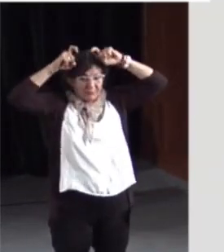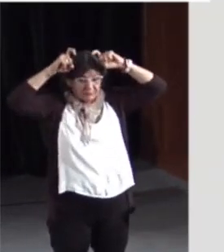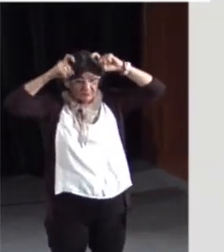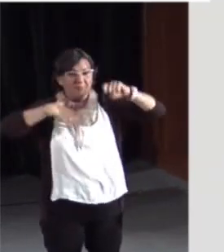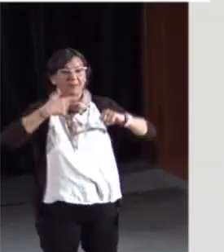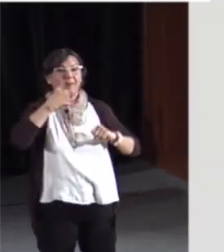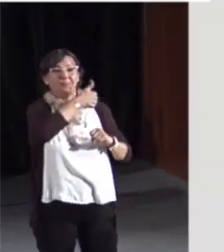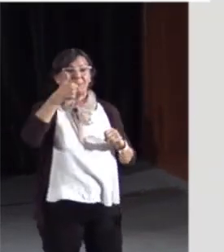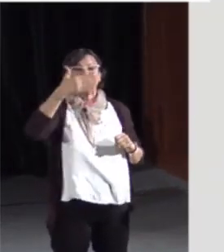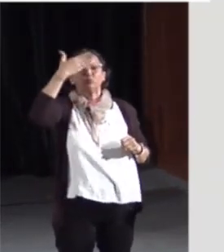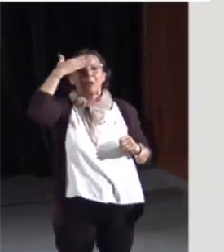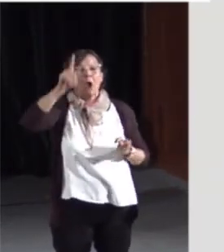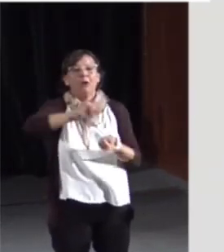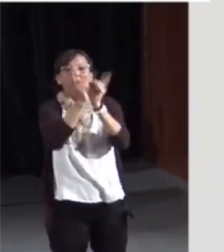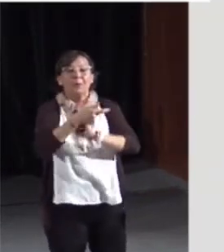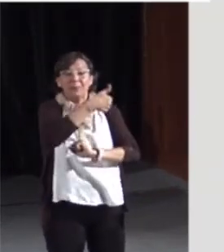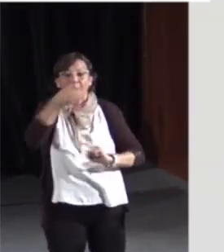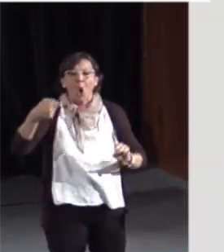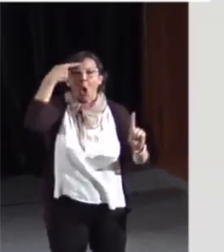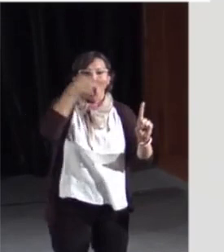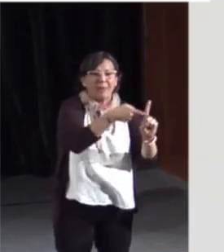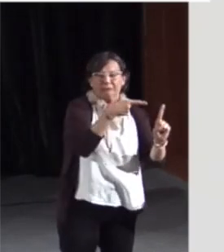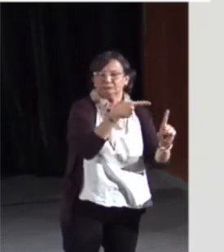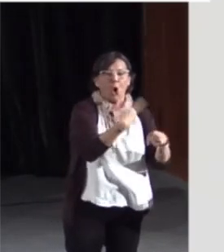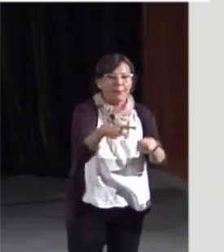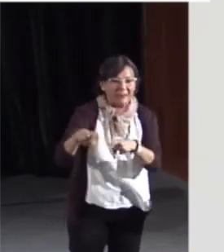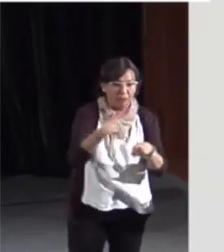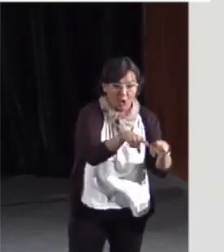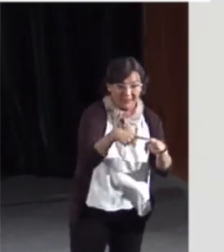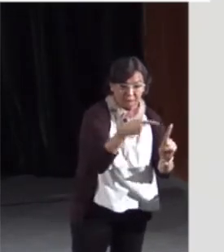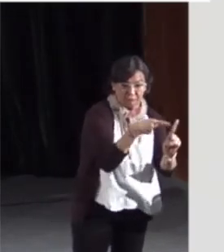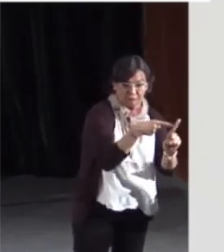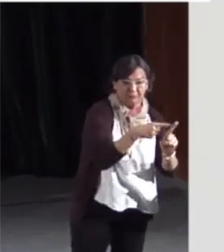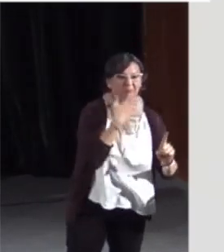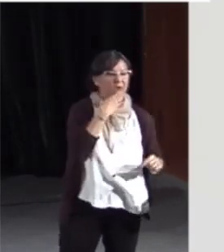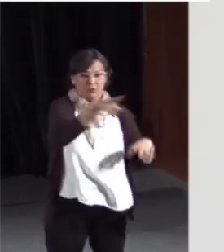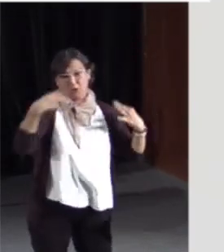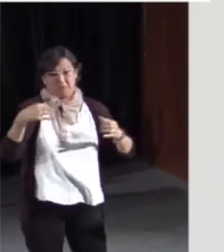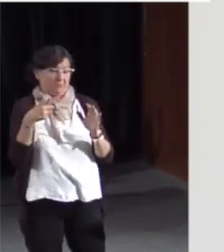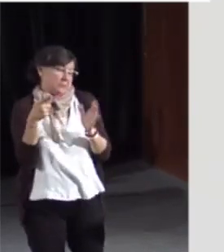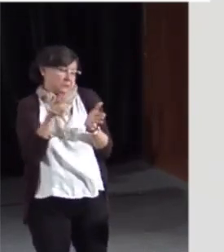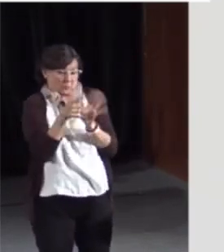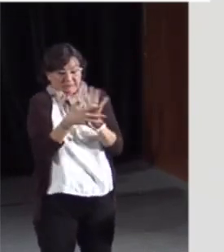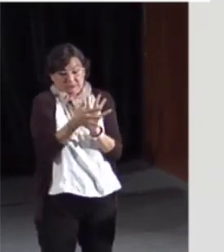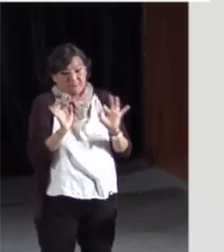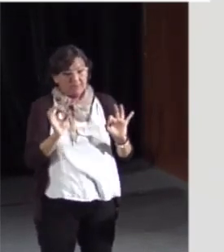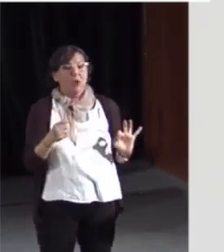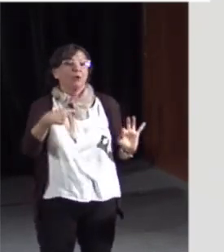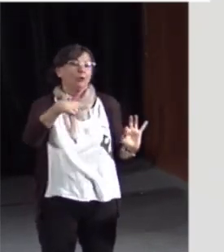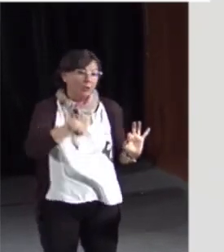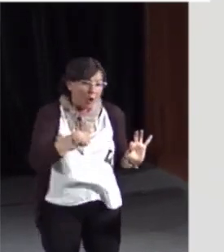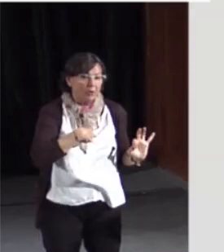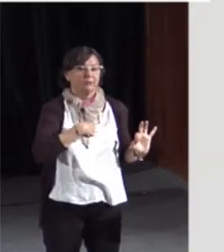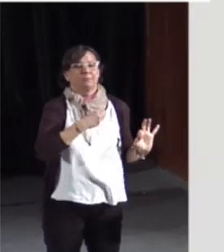sintaxis, los tópicos que utilizamos, sabéis que va primero el objeto en lengua de signos, no el sujeto.